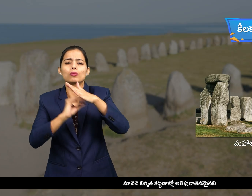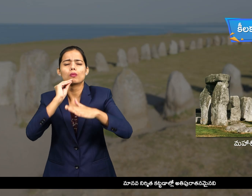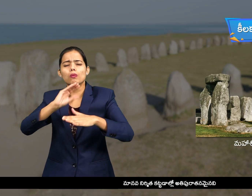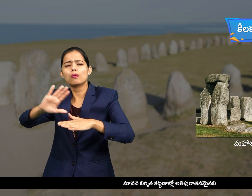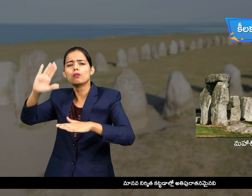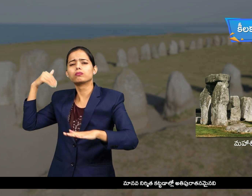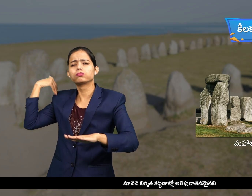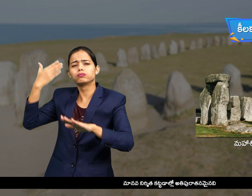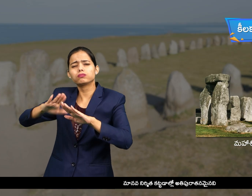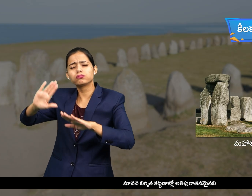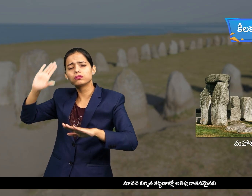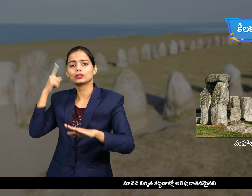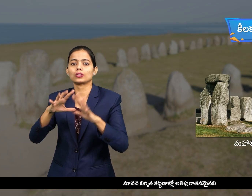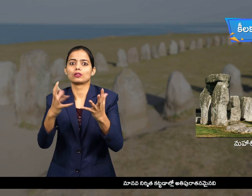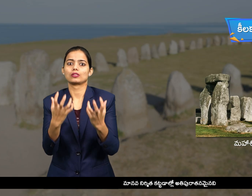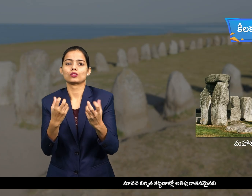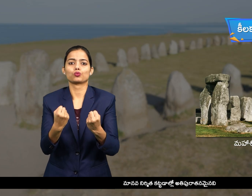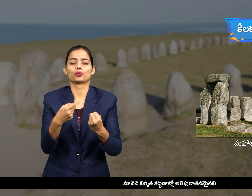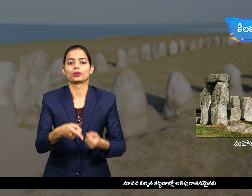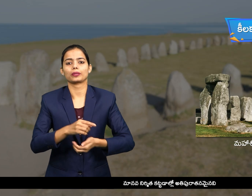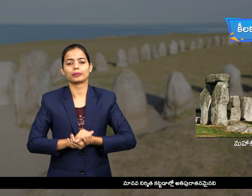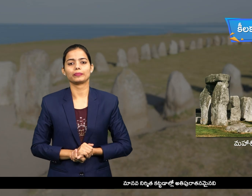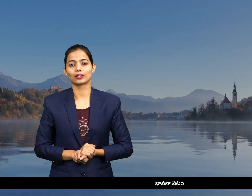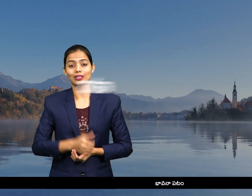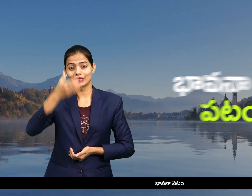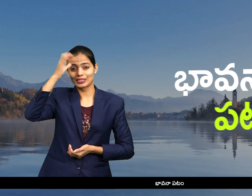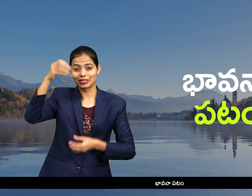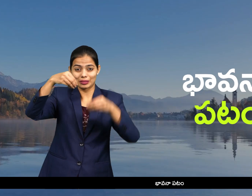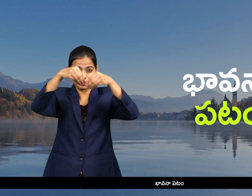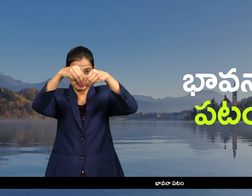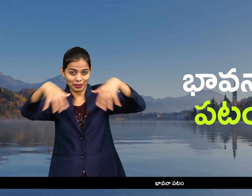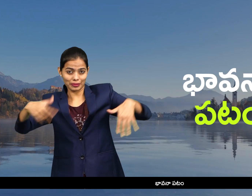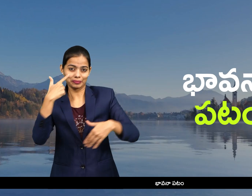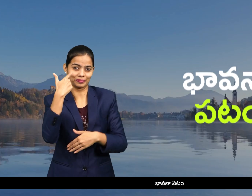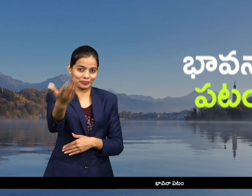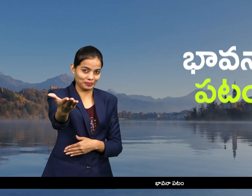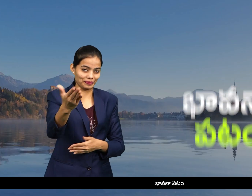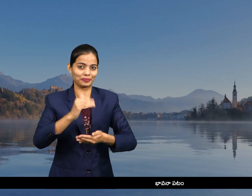నిర్మిత కట్టడాల్లో అతి పురాతనమైనవి. భావనా పటం